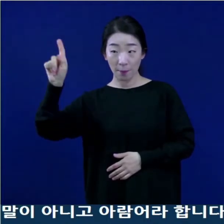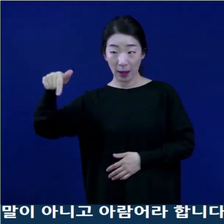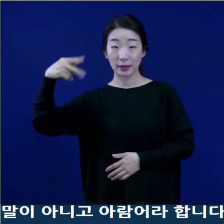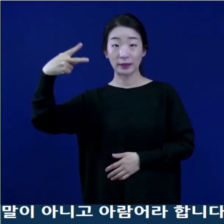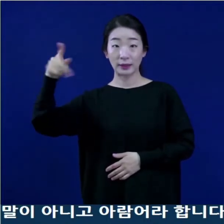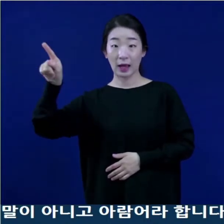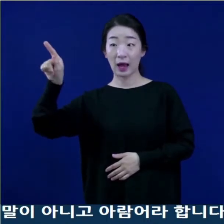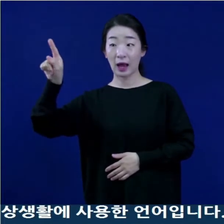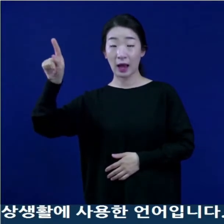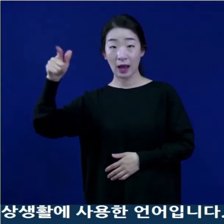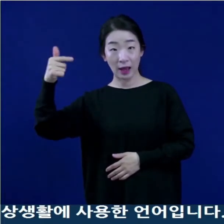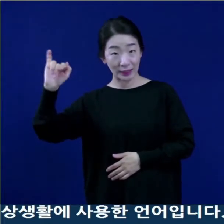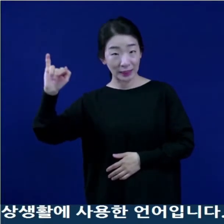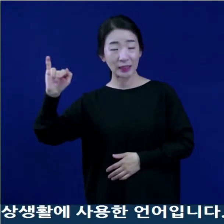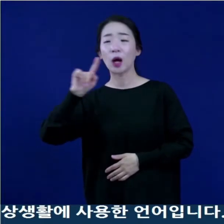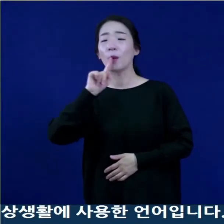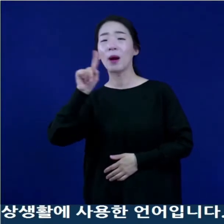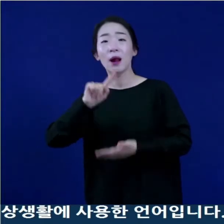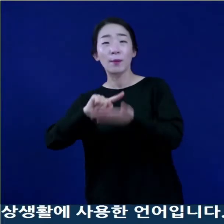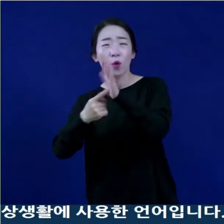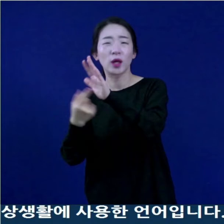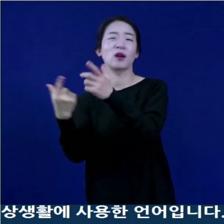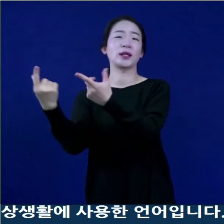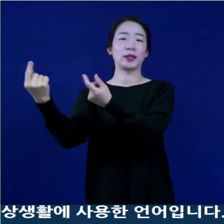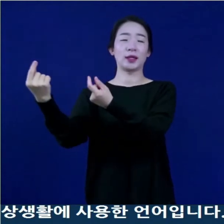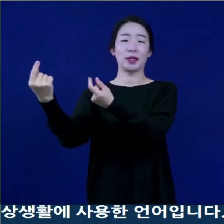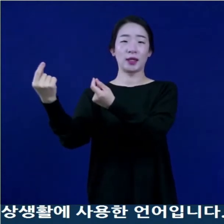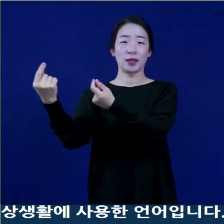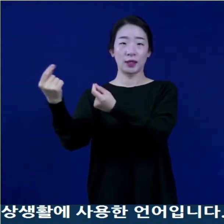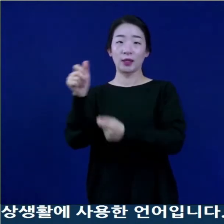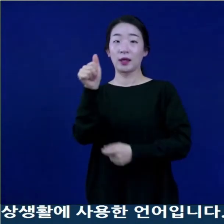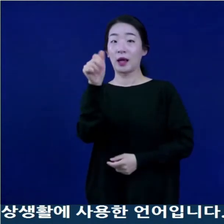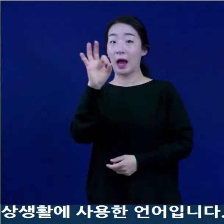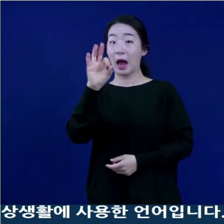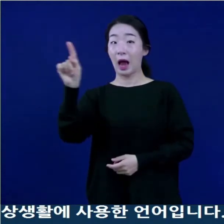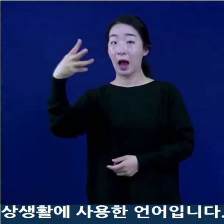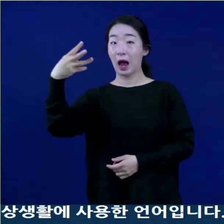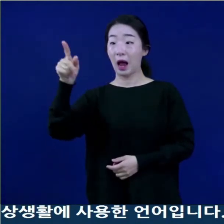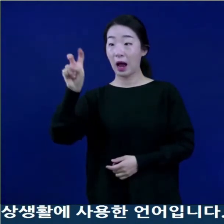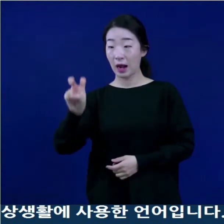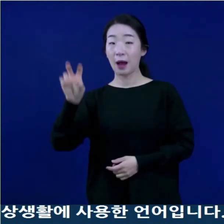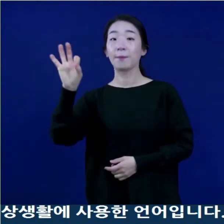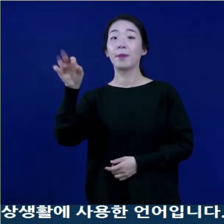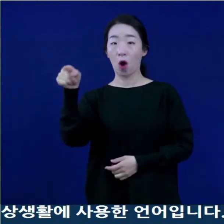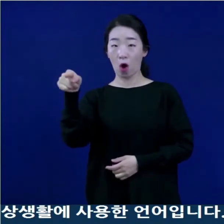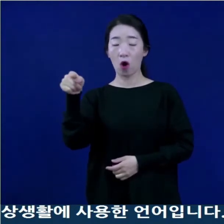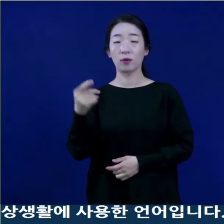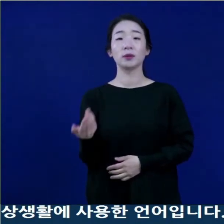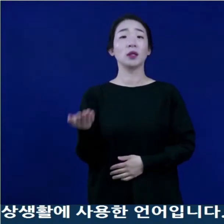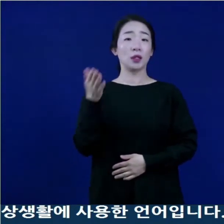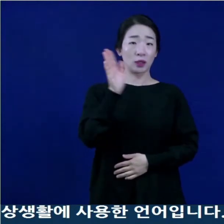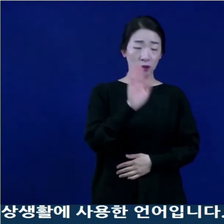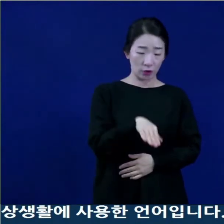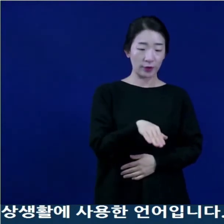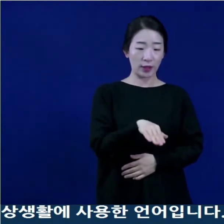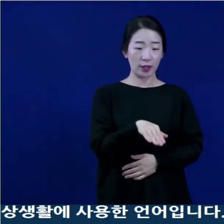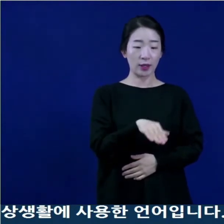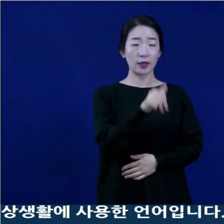말로 표현이 된 것이죠. 히브리어로는 골고다가 아니라